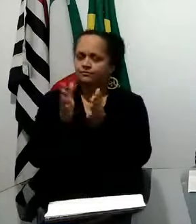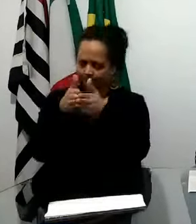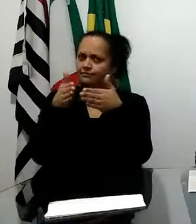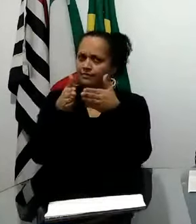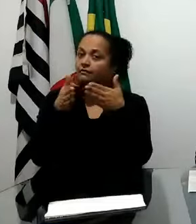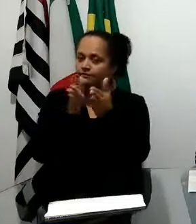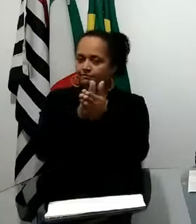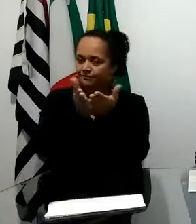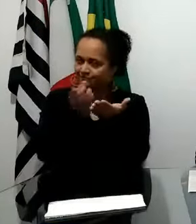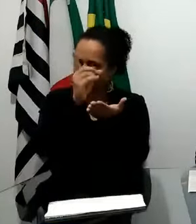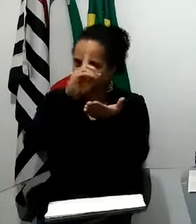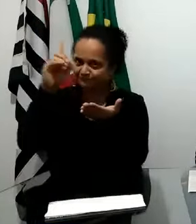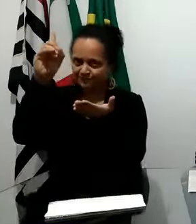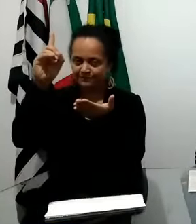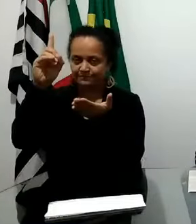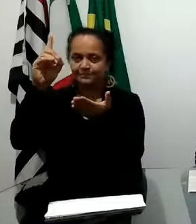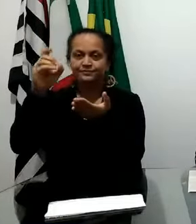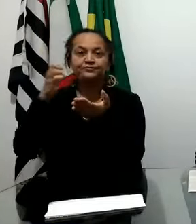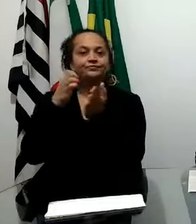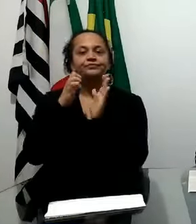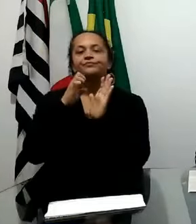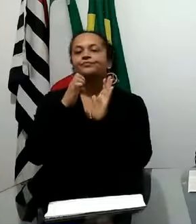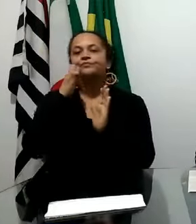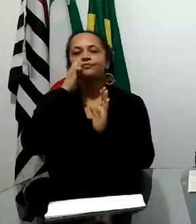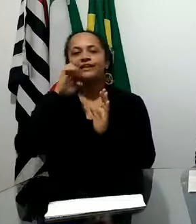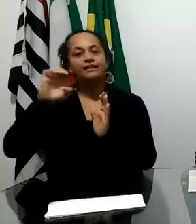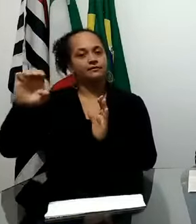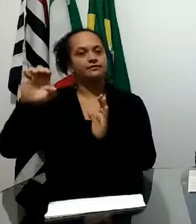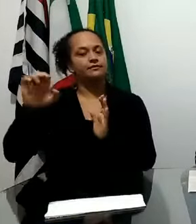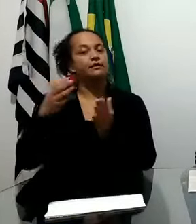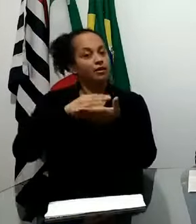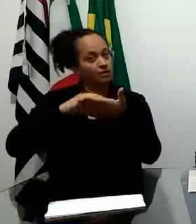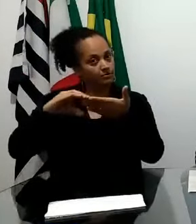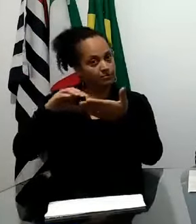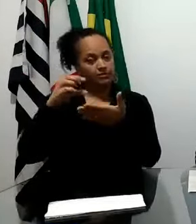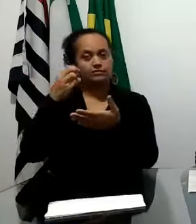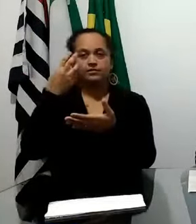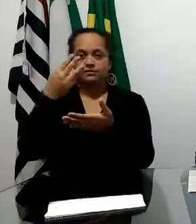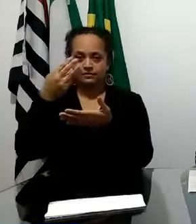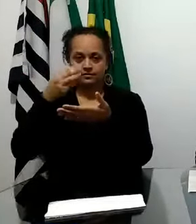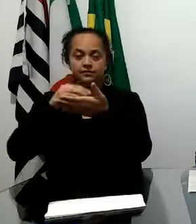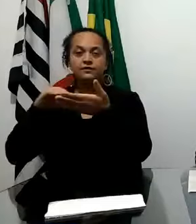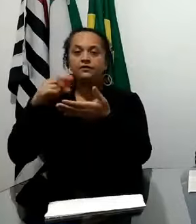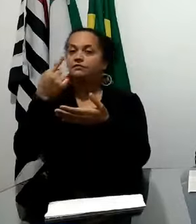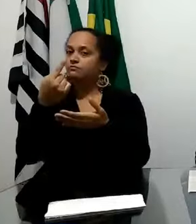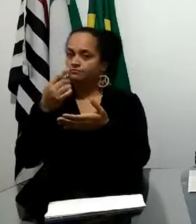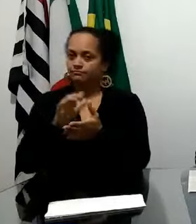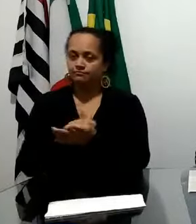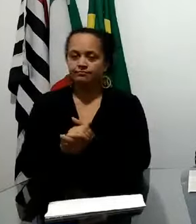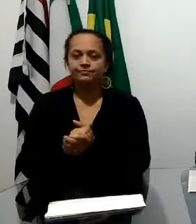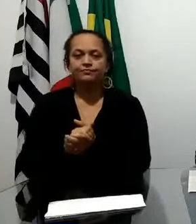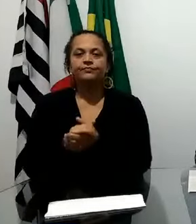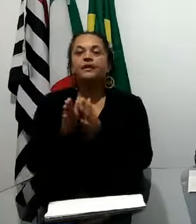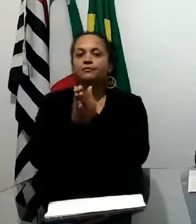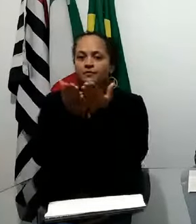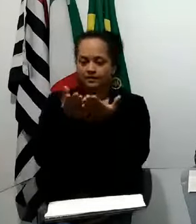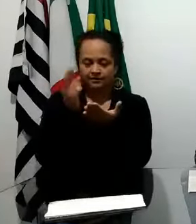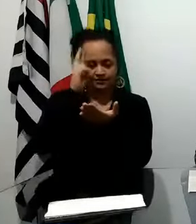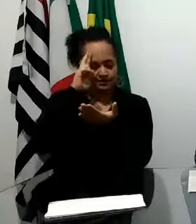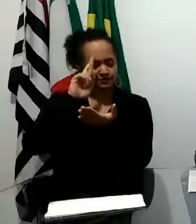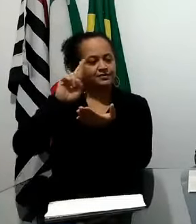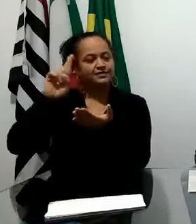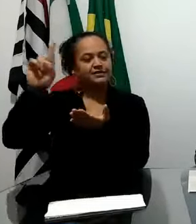perto, Eclesiastes, capítulo 3, versículo 1, tá bom? A palavra do Senhor diz assim, eu estou